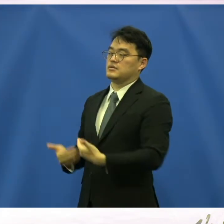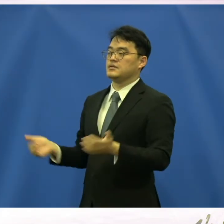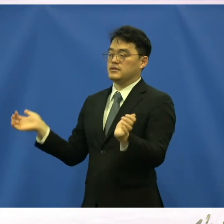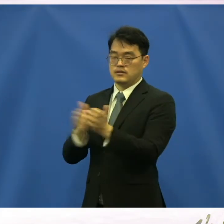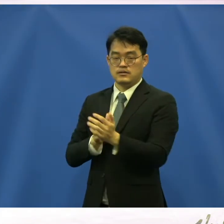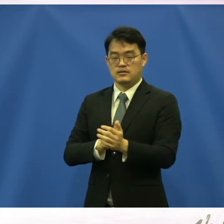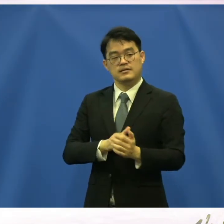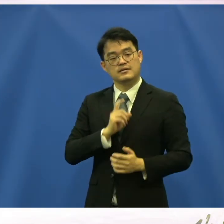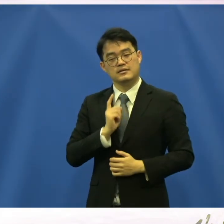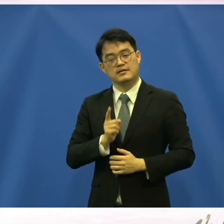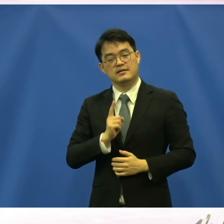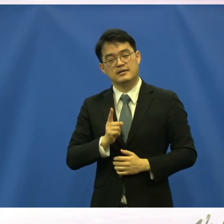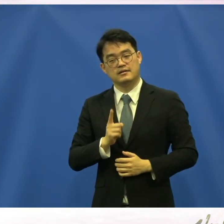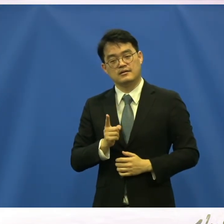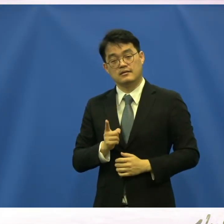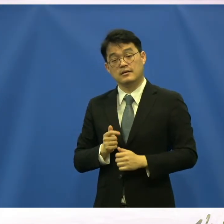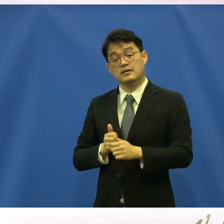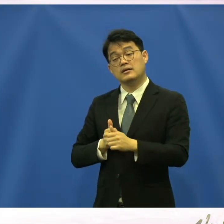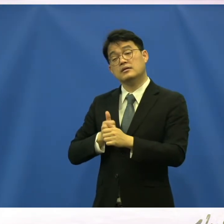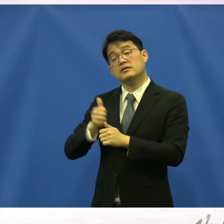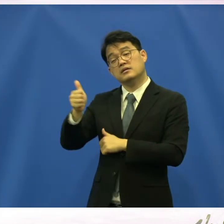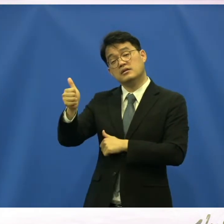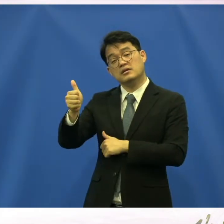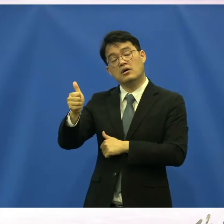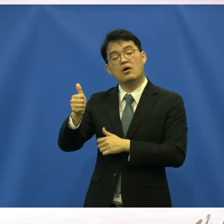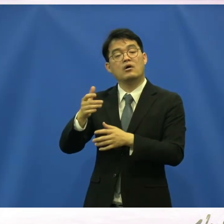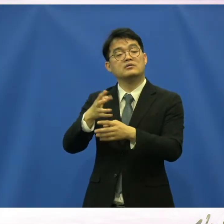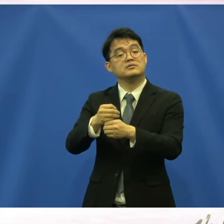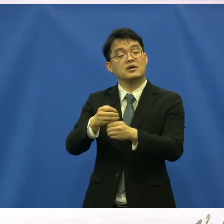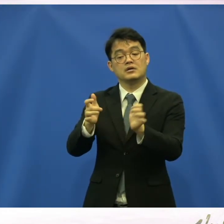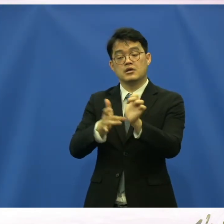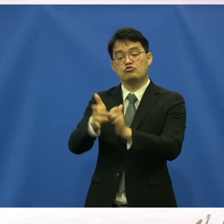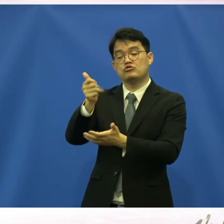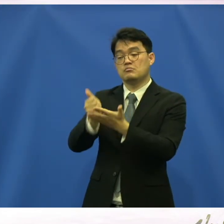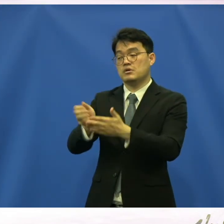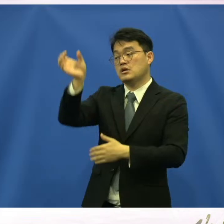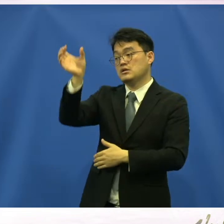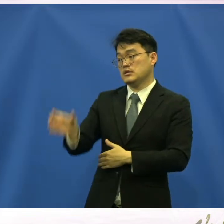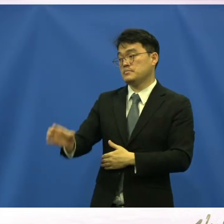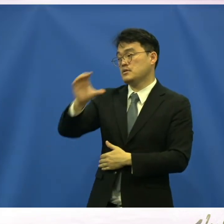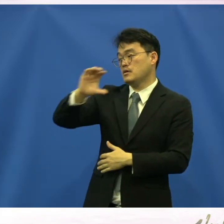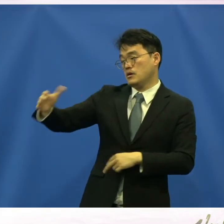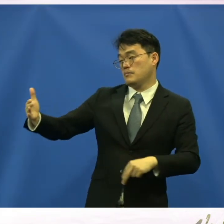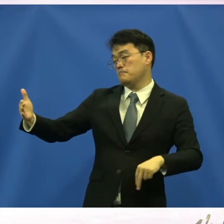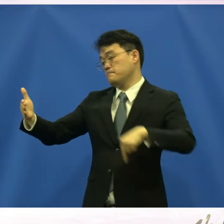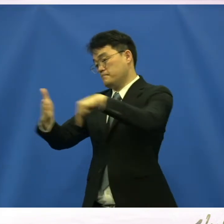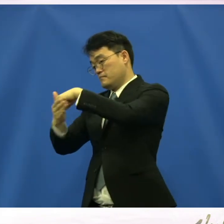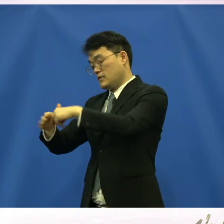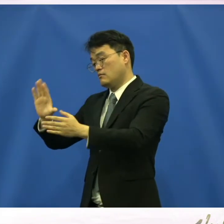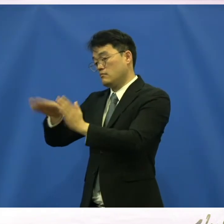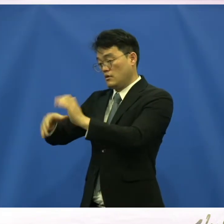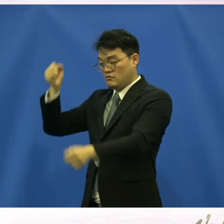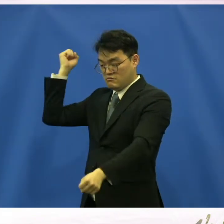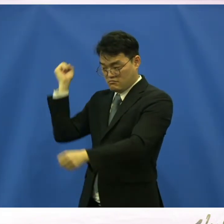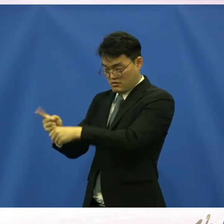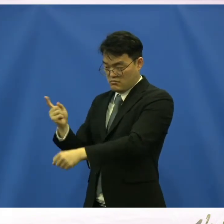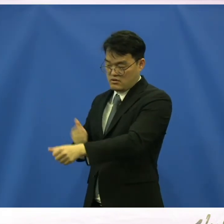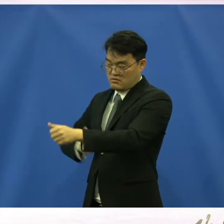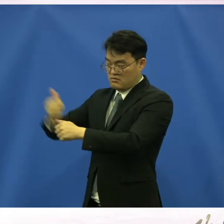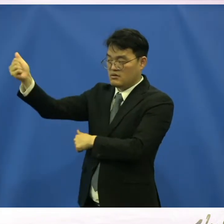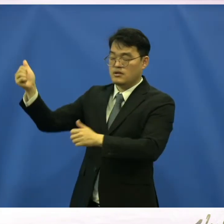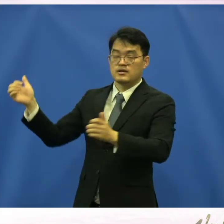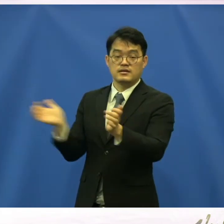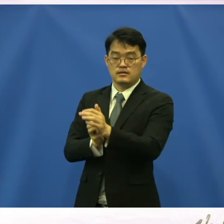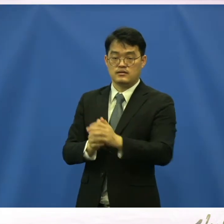승리는 언제 이미 결정되었습니까? 예수 그리스도가 십자가에 매달려 죽으셨을 때.